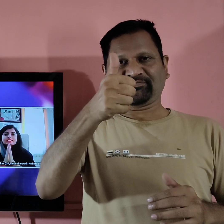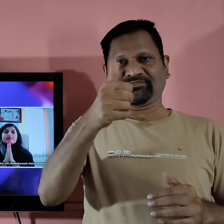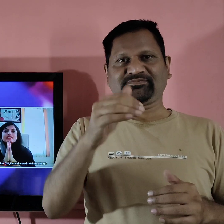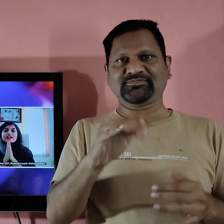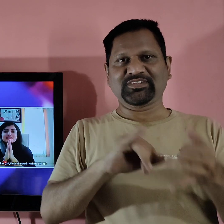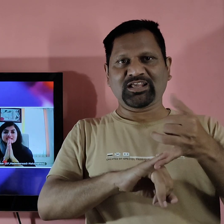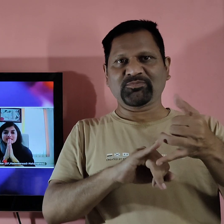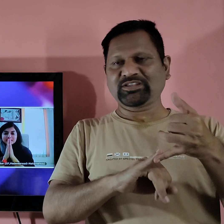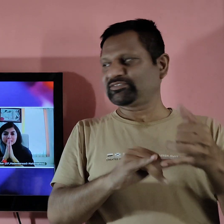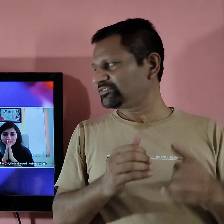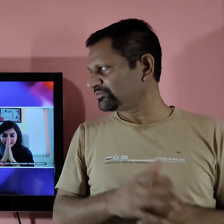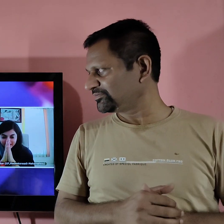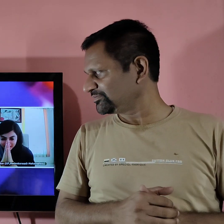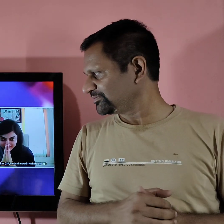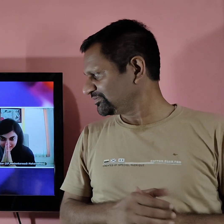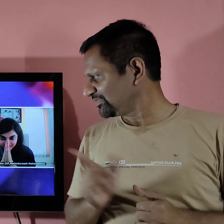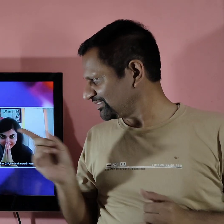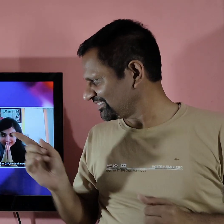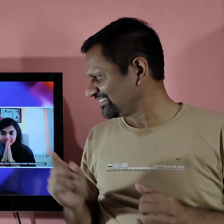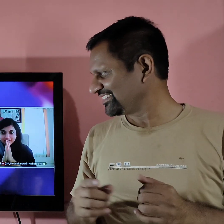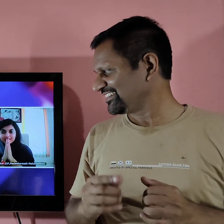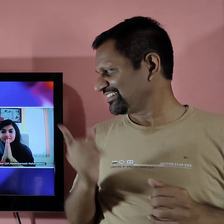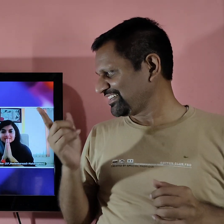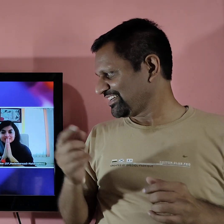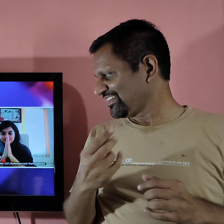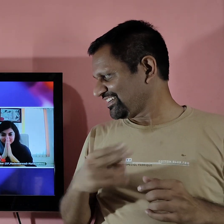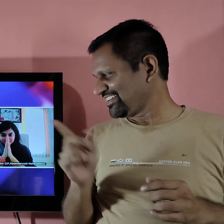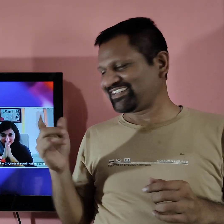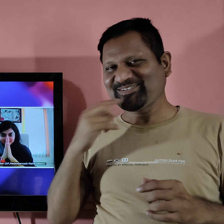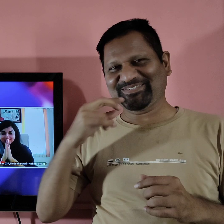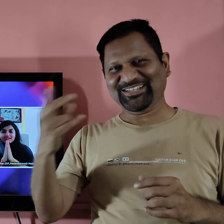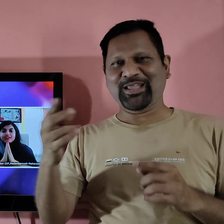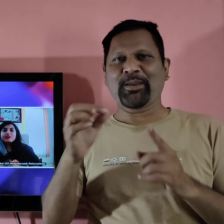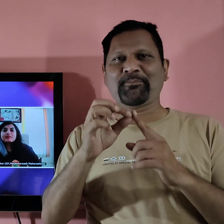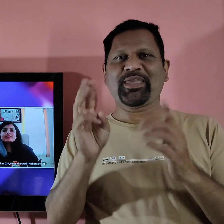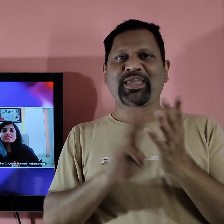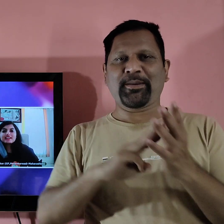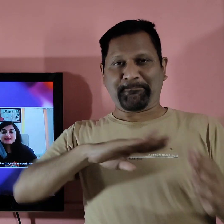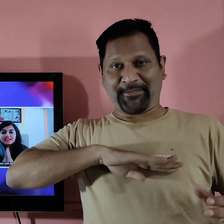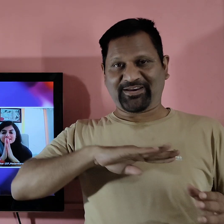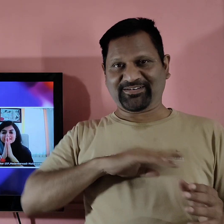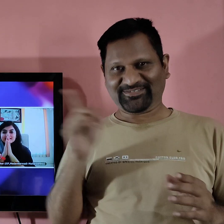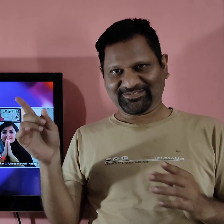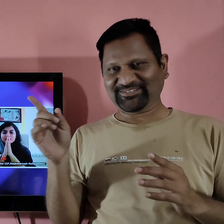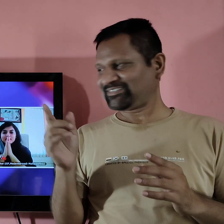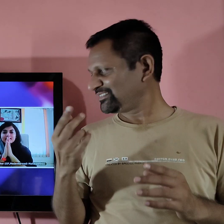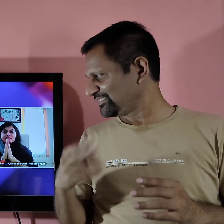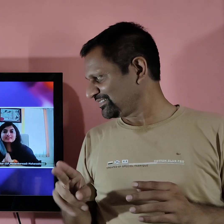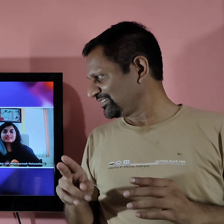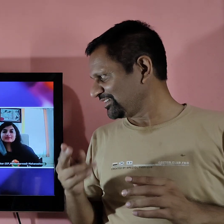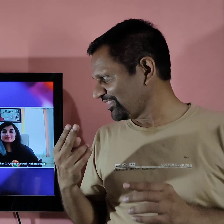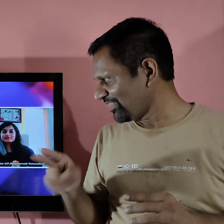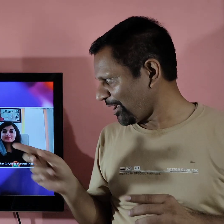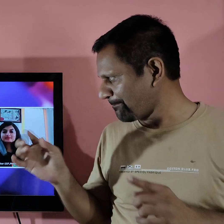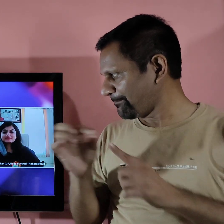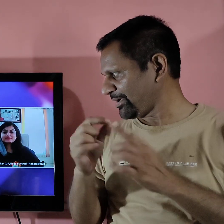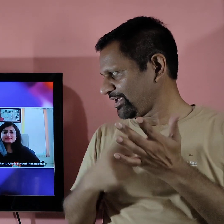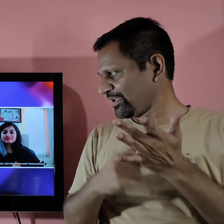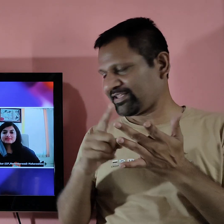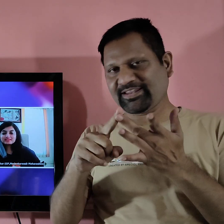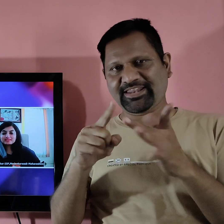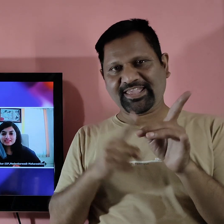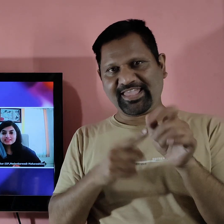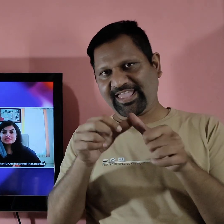नमस्कार। महाराष्ट्र के पुणे की मेरी ओर से शत प्रणाम। मेदन करवाड़ी ग्राम पंचायत के